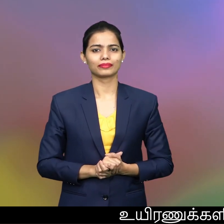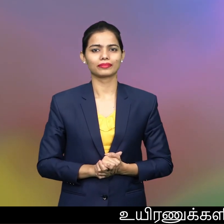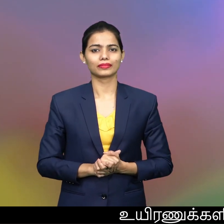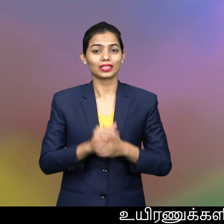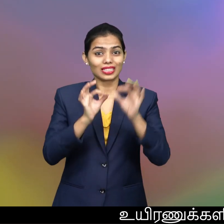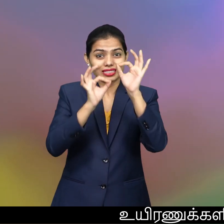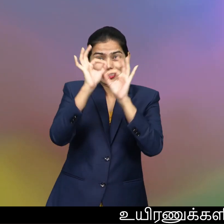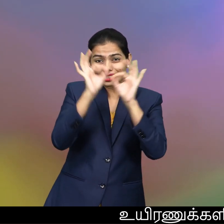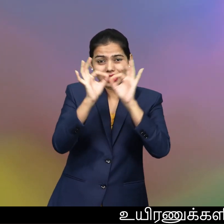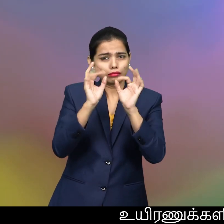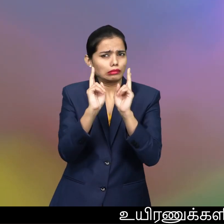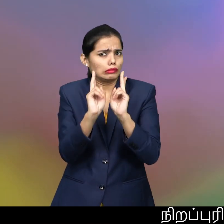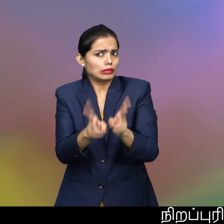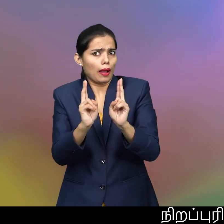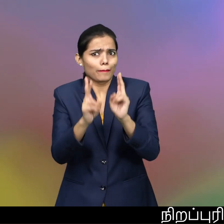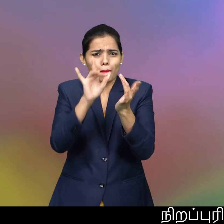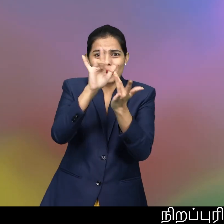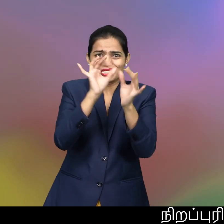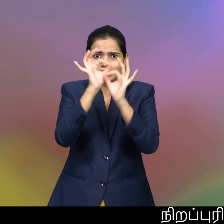உயிரணுக்களில் ஒரு கரு மற்றும் நிறப்புரிகள் உள்ளன.